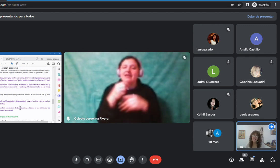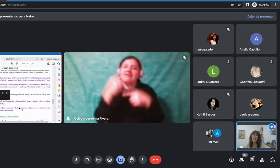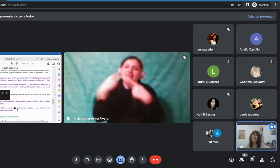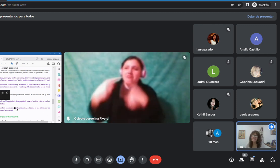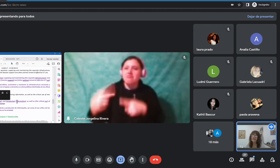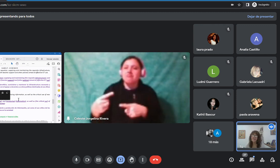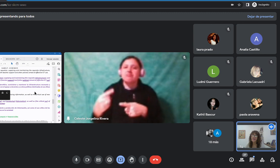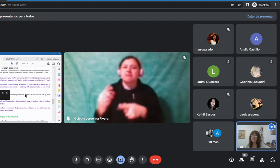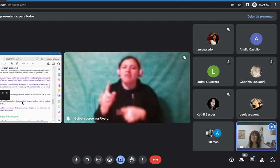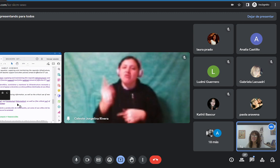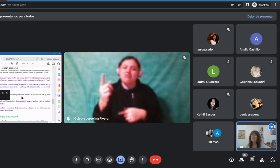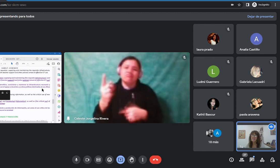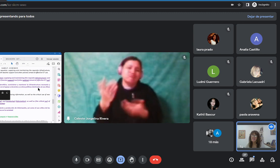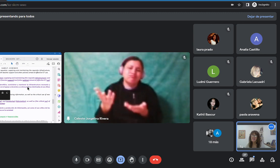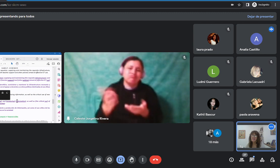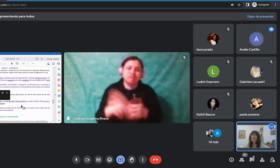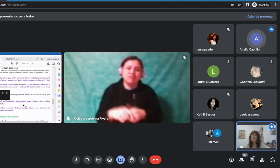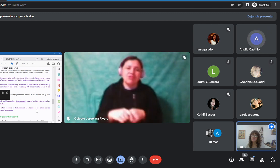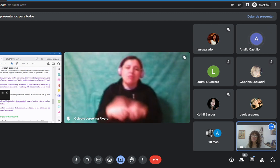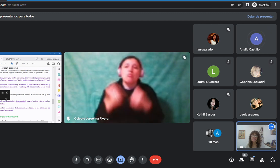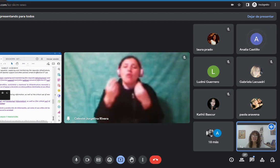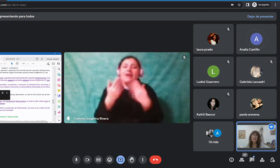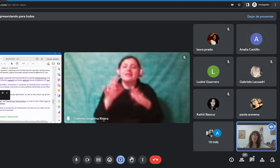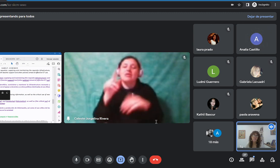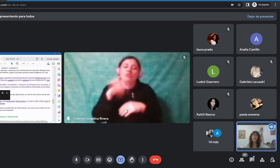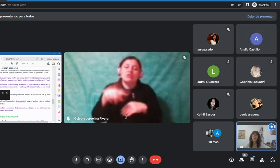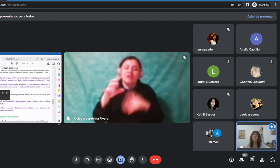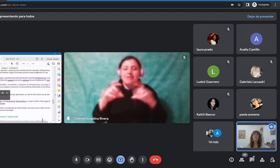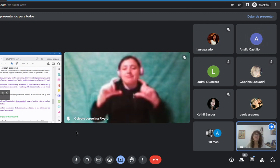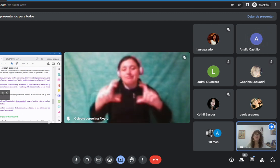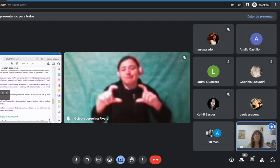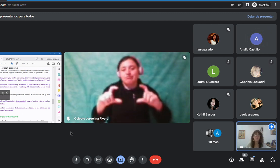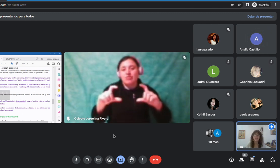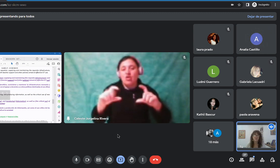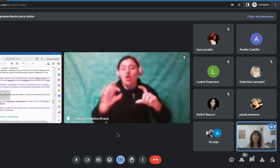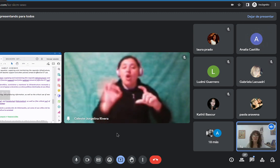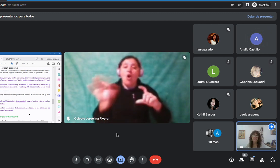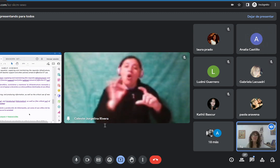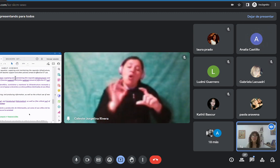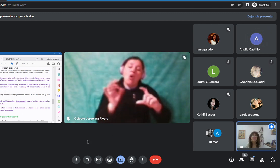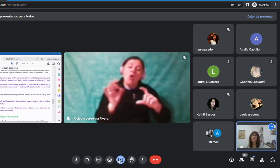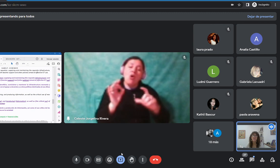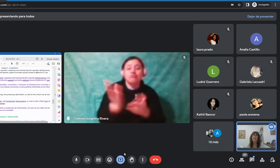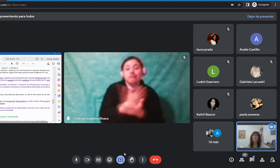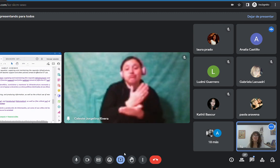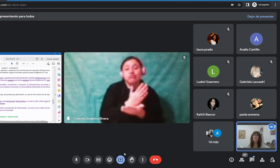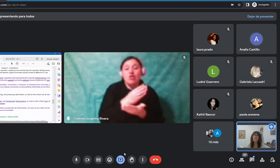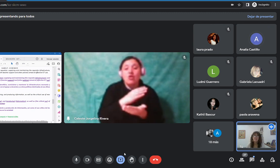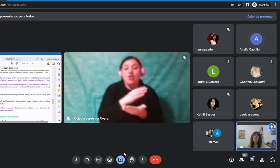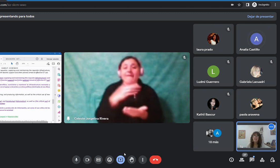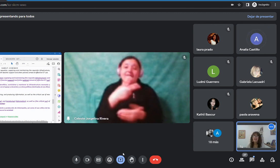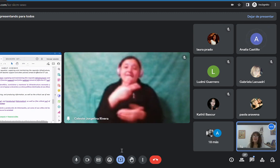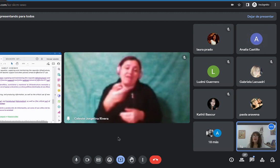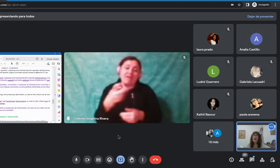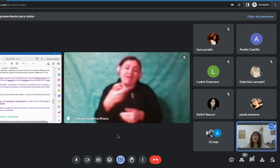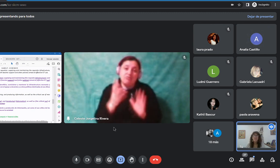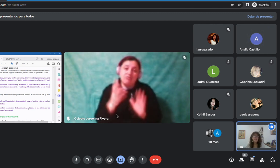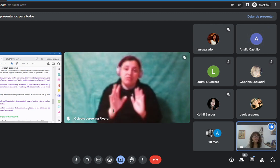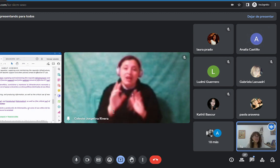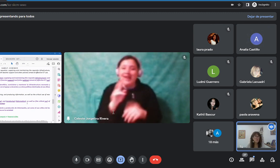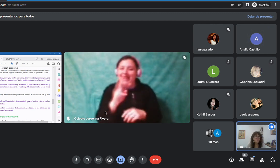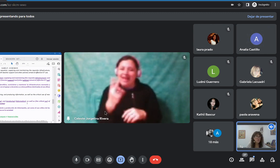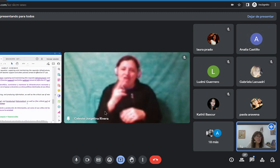sin nada, ¿sí? Esto quedaría como verbos, como dejamos en la otra opción. Las dos están bien, ¿sí? Aparte